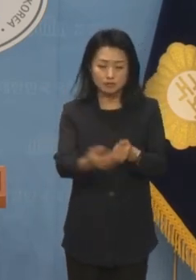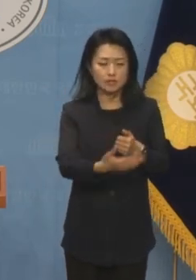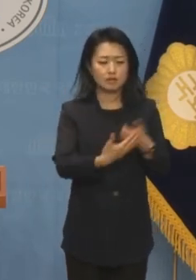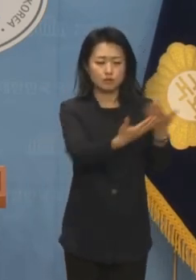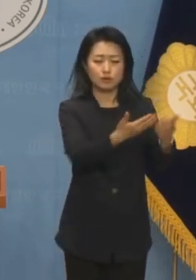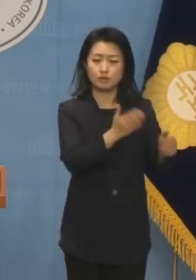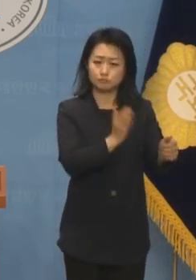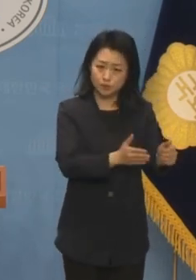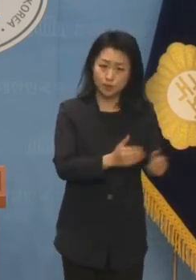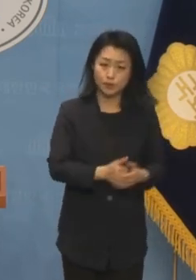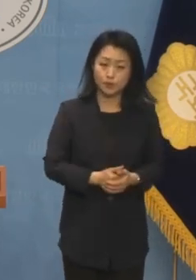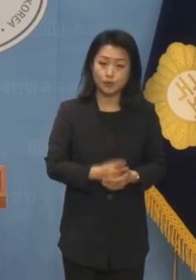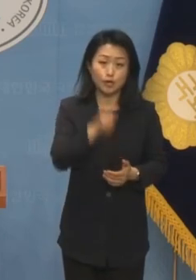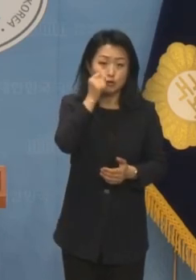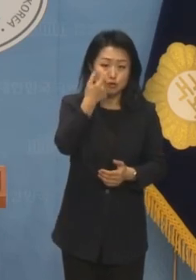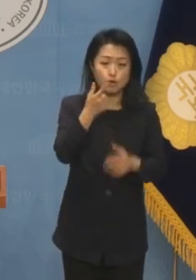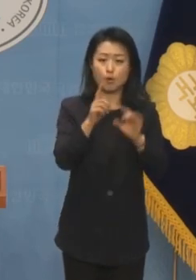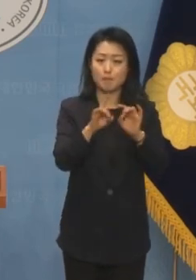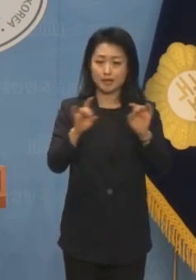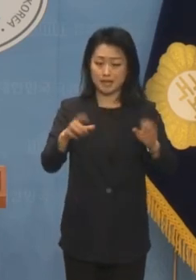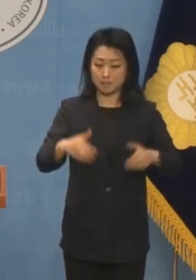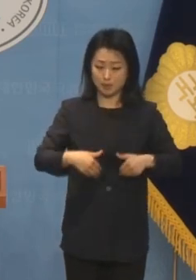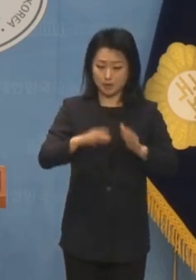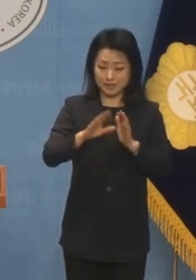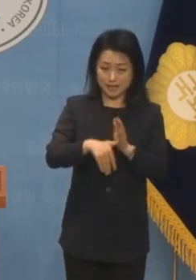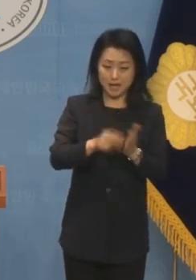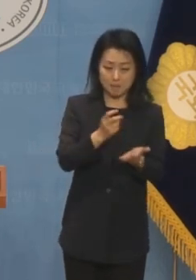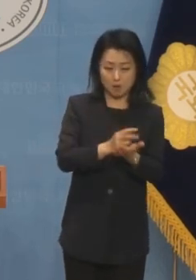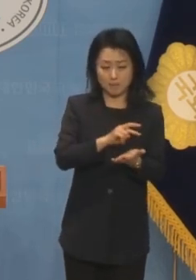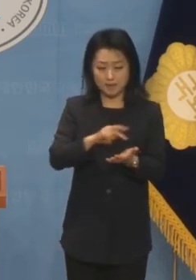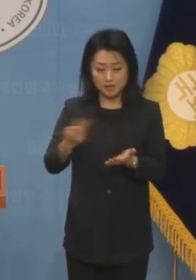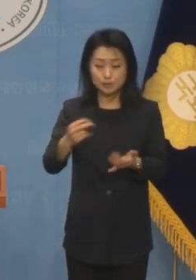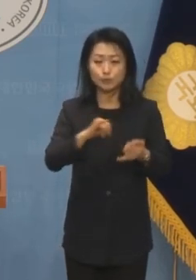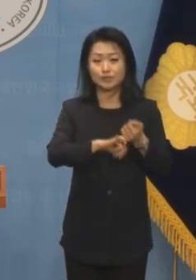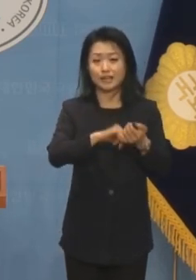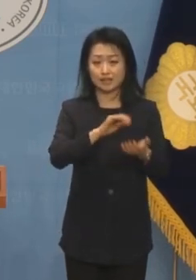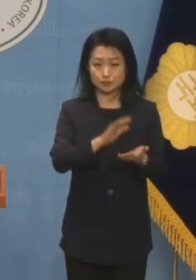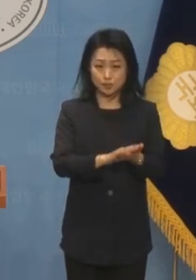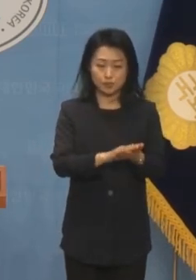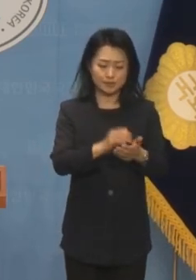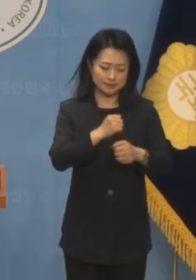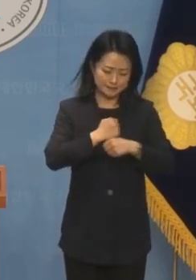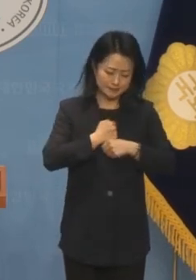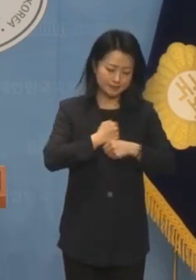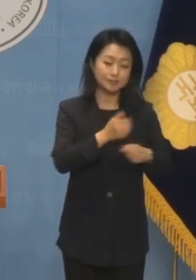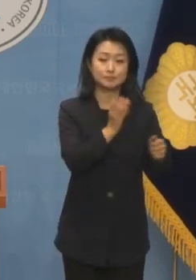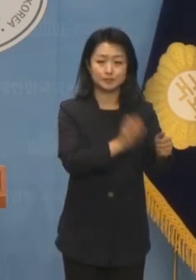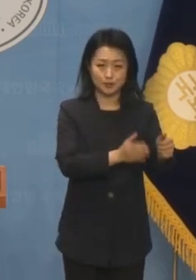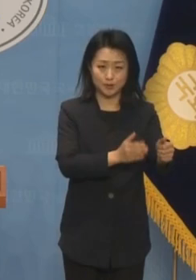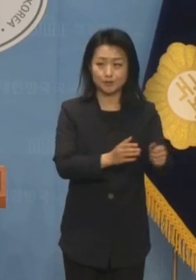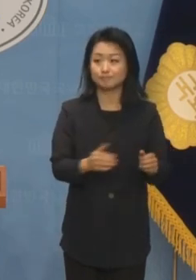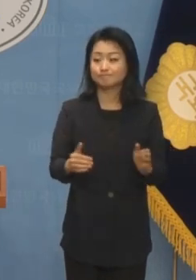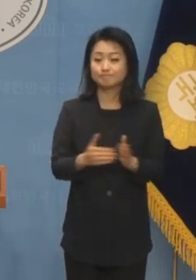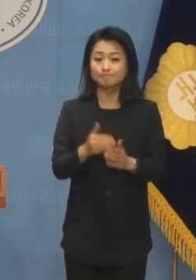것입니다. 6개월마다 필요한 부분을 개정하겠다는 약속, 이제는 지키십시오.